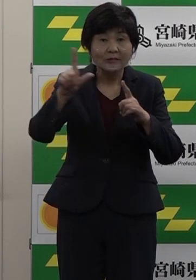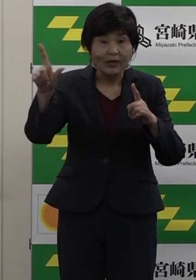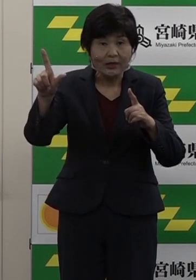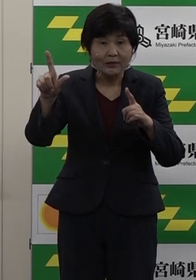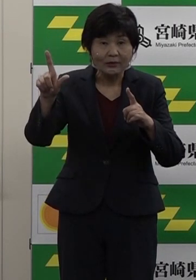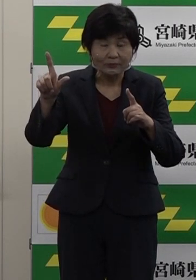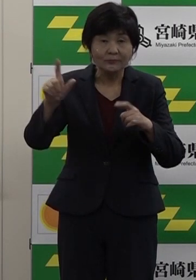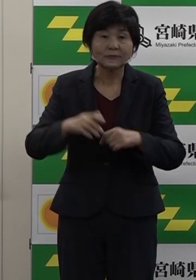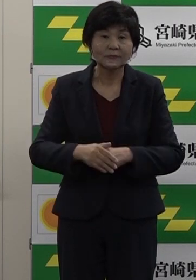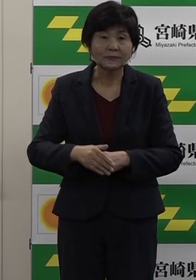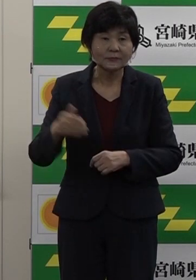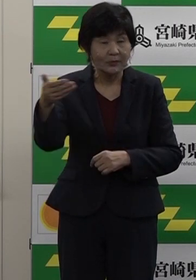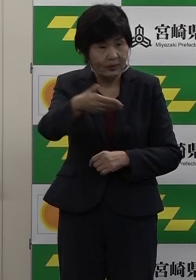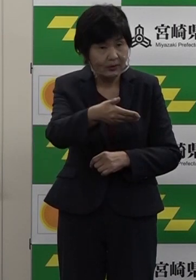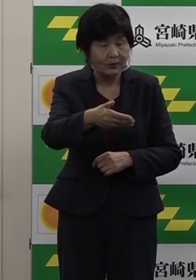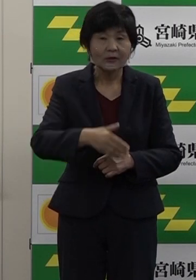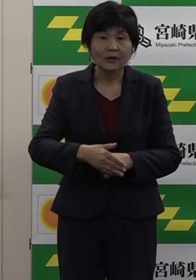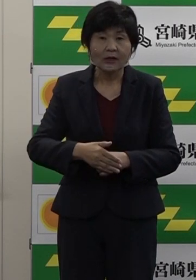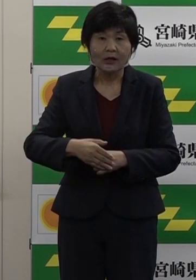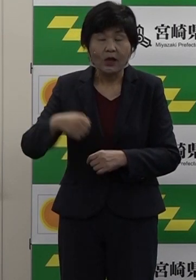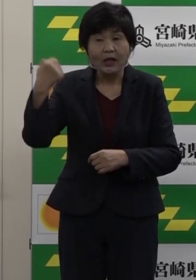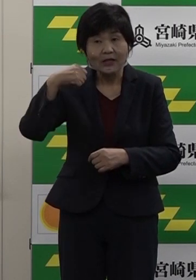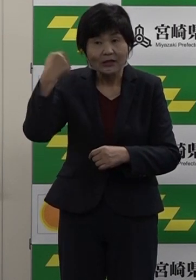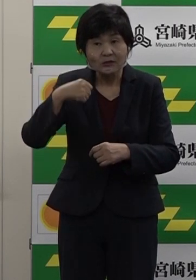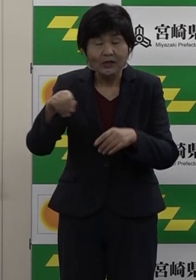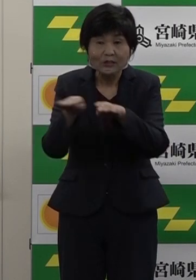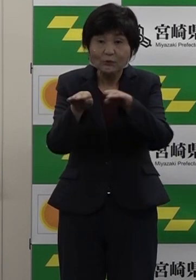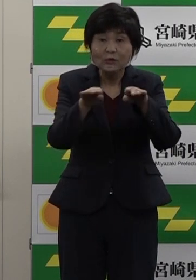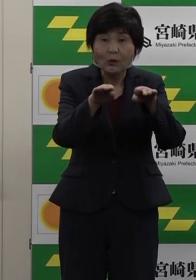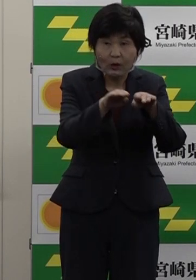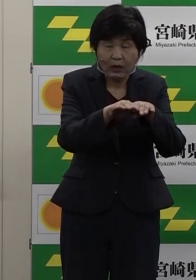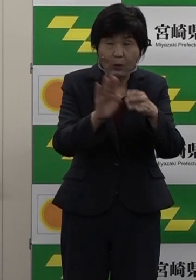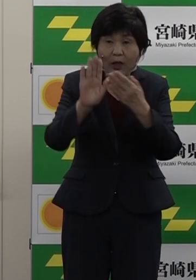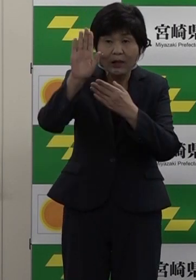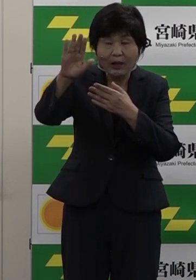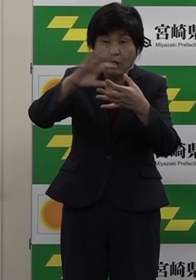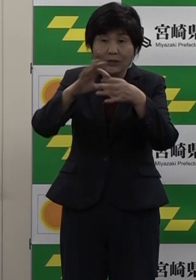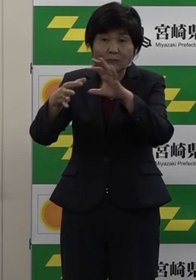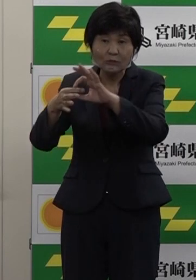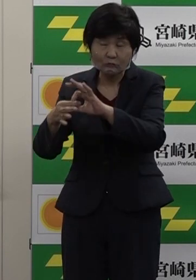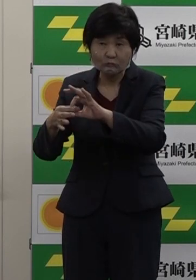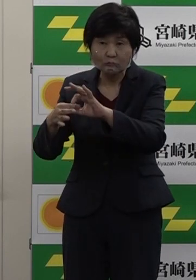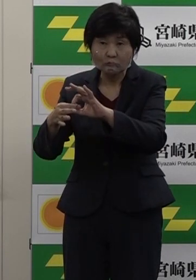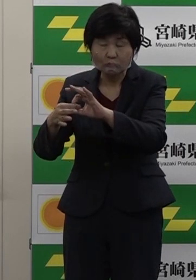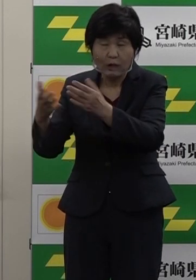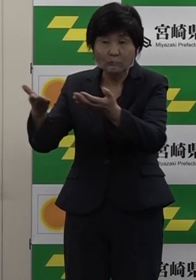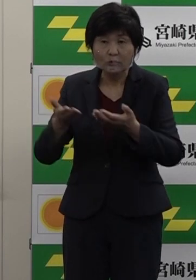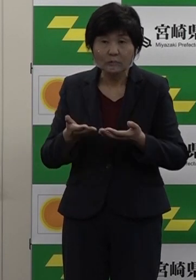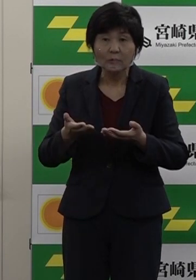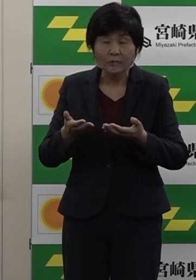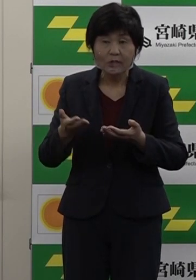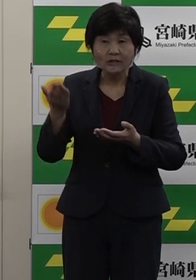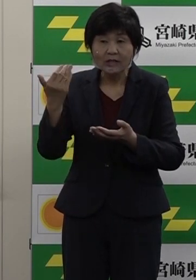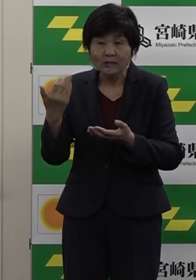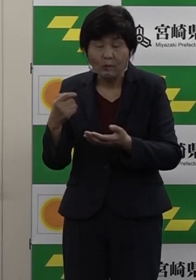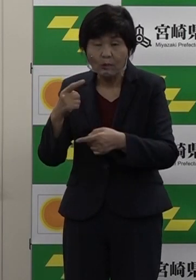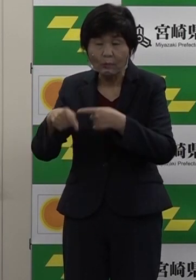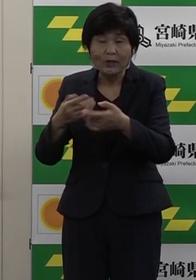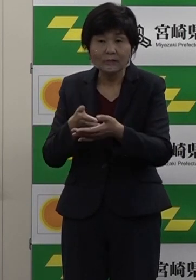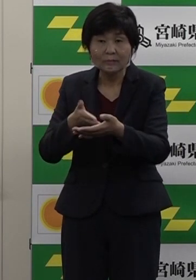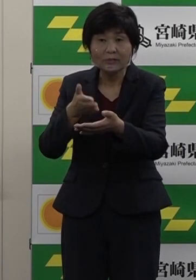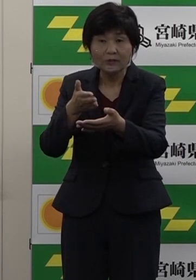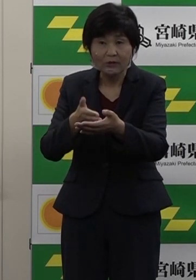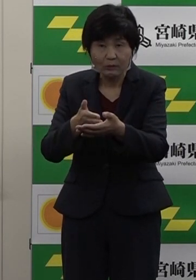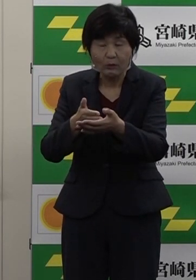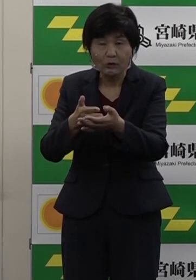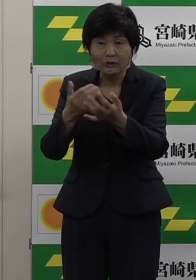NHK です。すみません、はい、1点だけ夏休みとか今後オリンピックを迎えると思うんですけれども、はい、先ほどもお話にありましたがどのように人の流れを抑